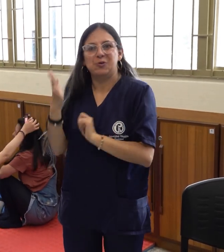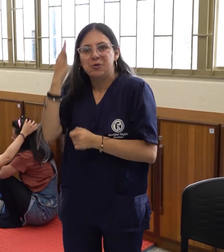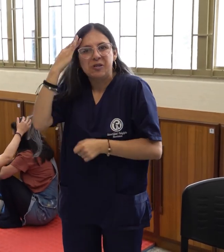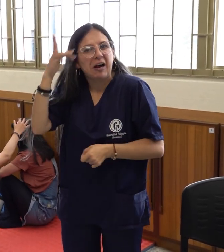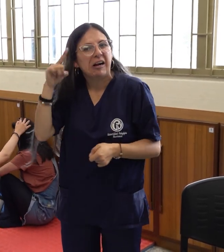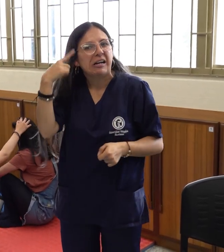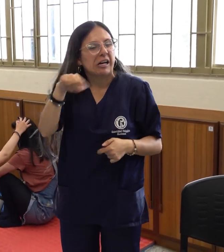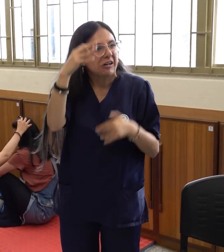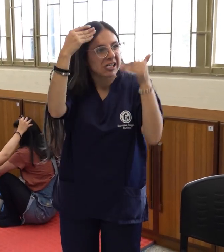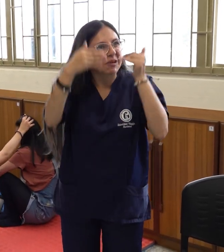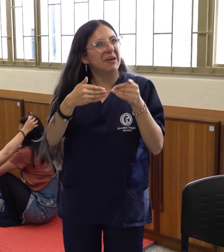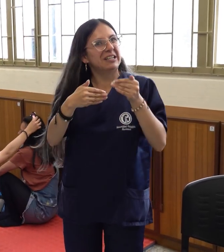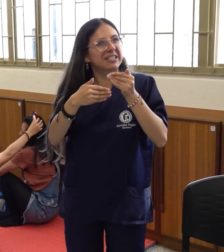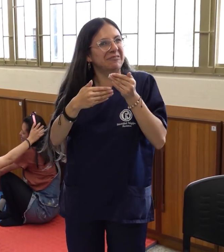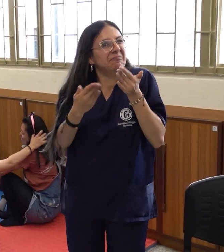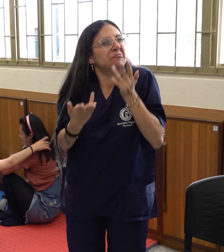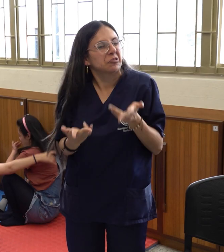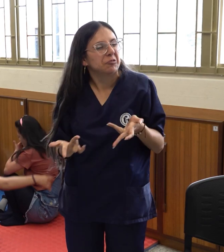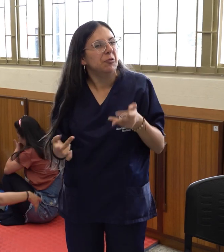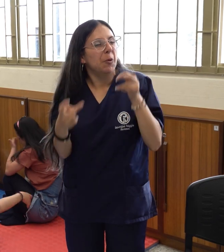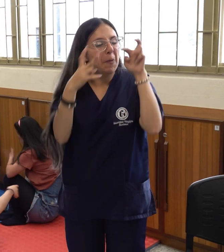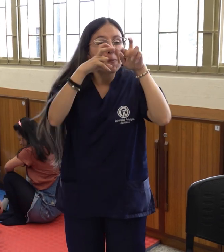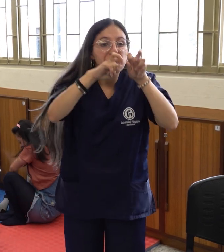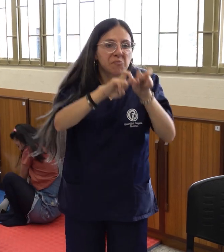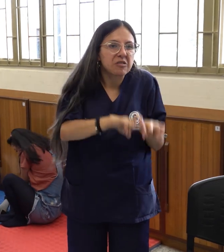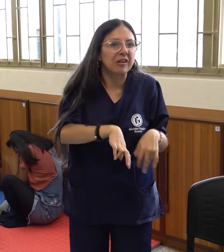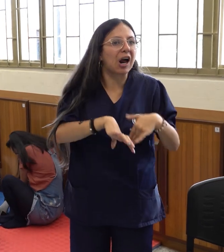sin importar si se tiene o no una